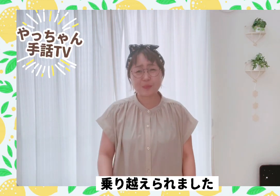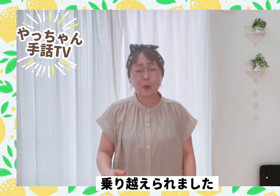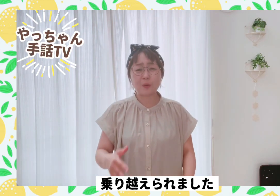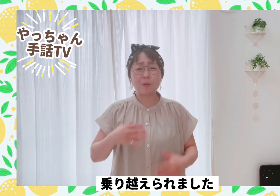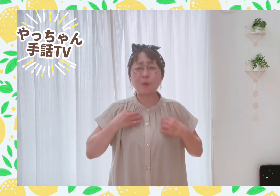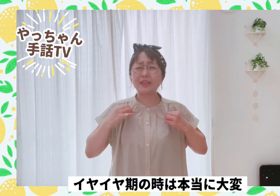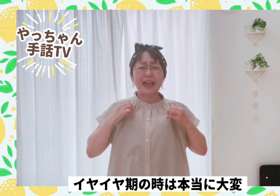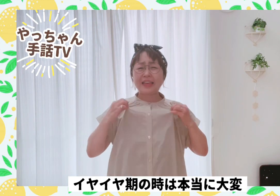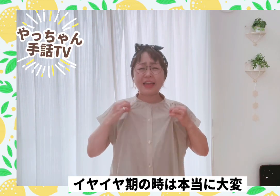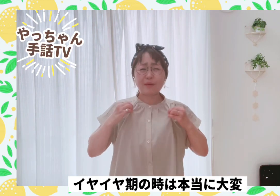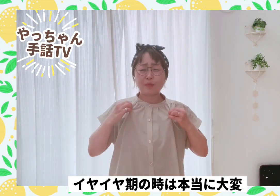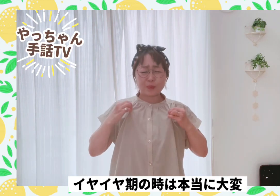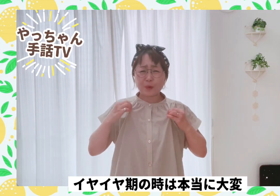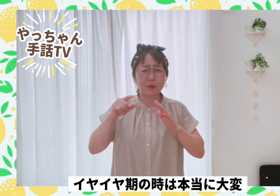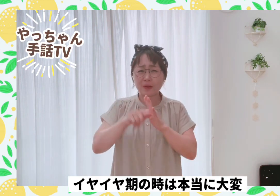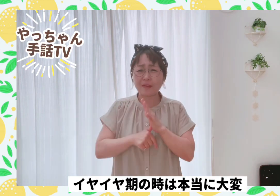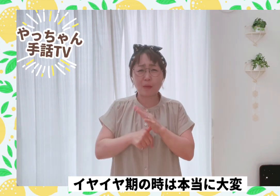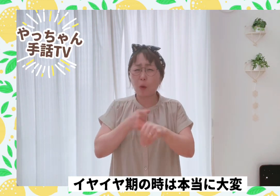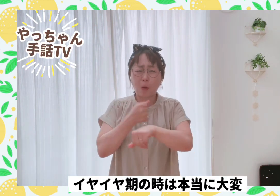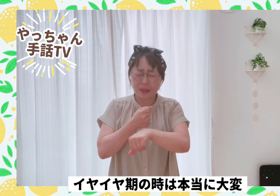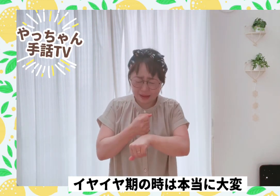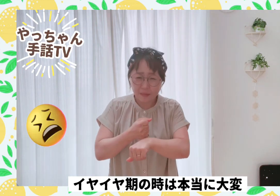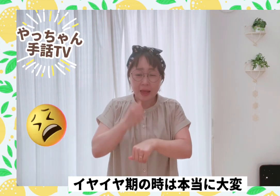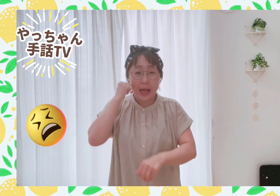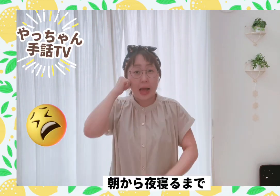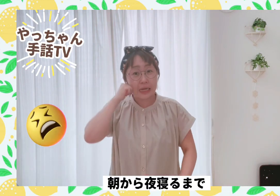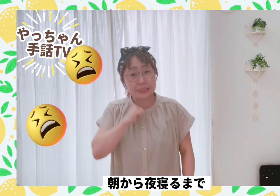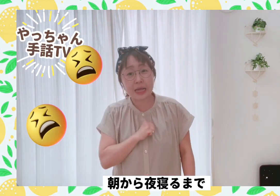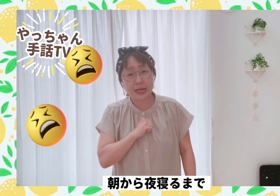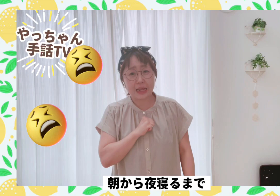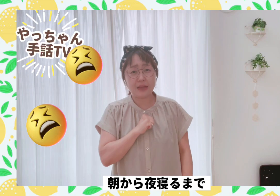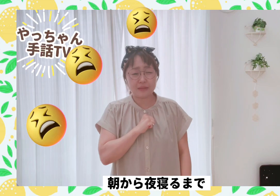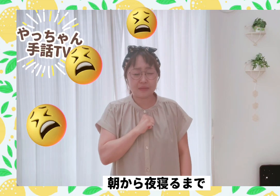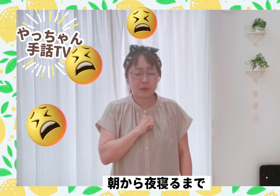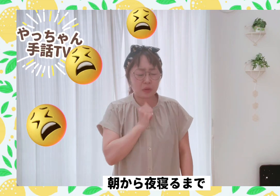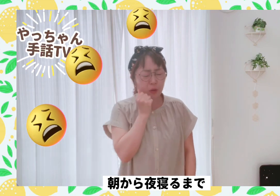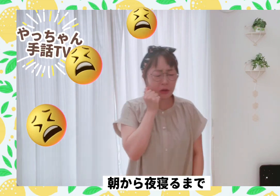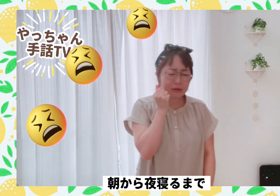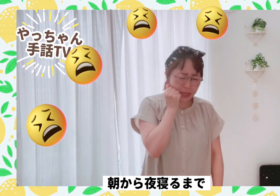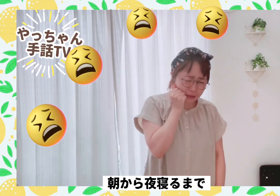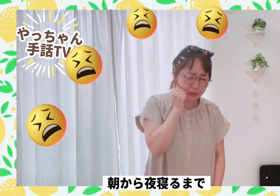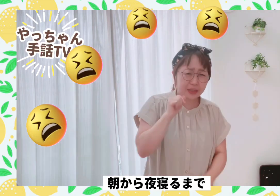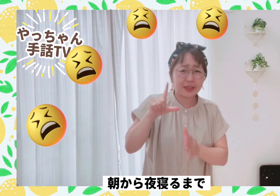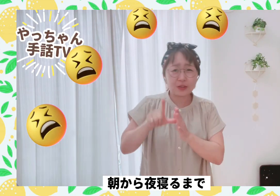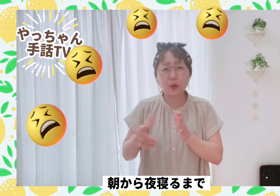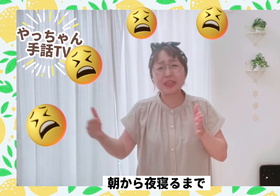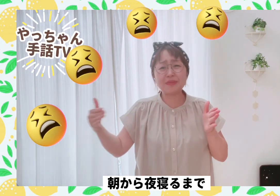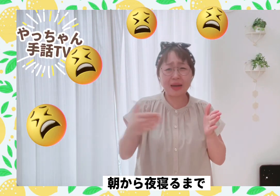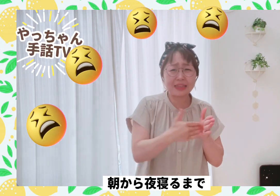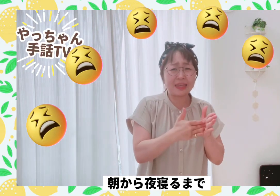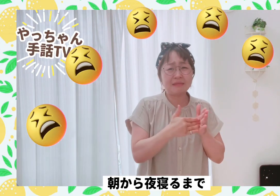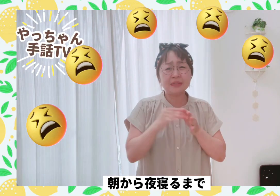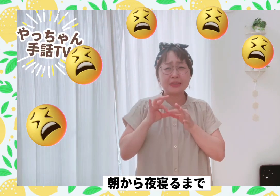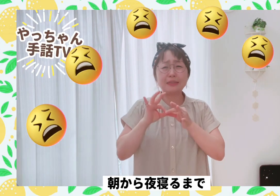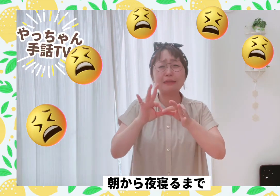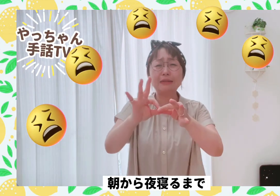ですけれども、もうイヤイヤ期の時も大変で、もう朝からもう寝る時までず